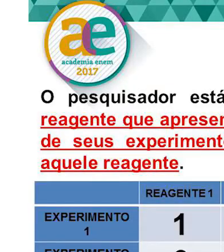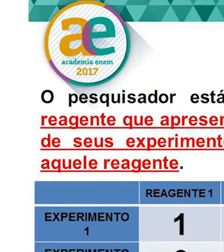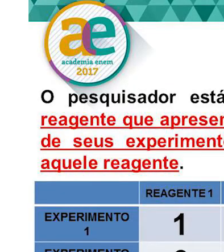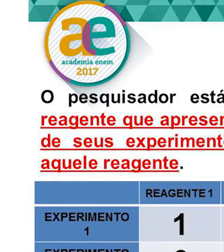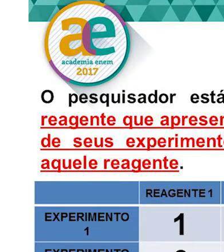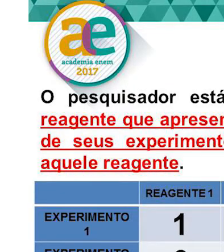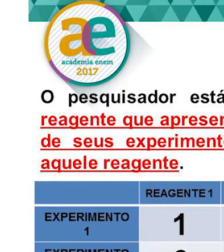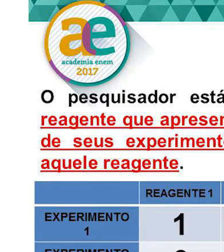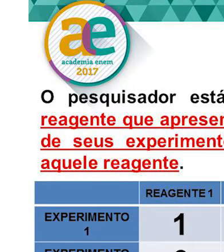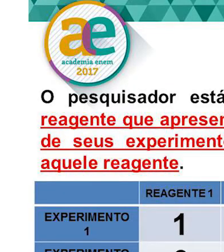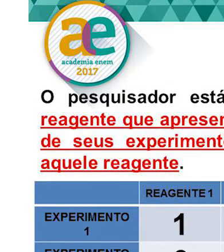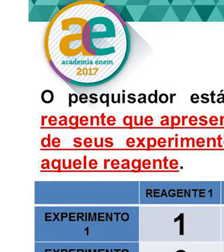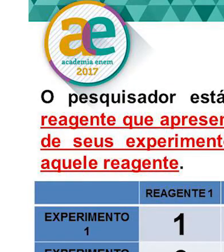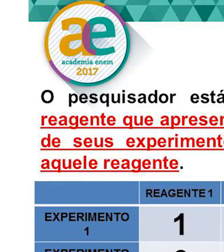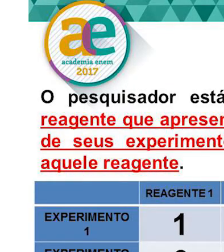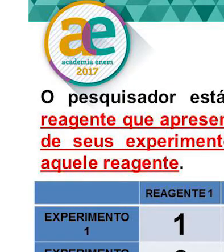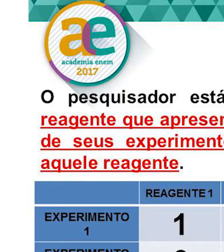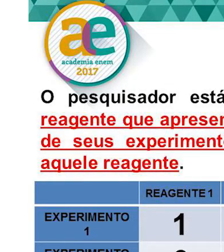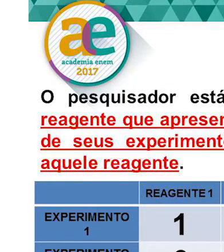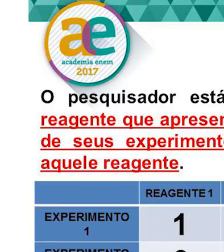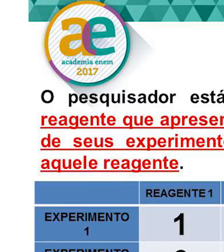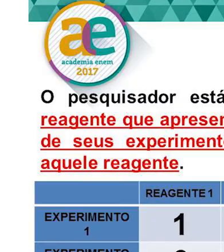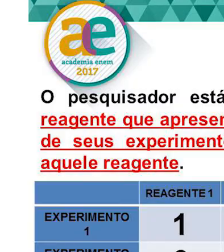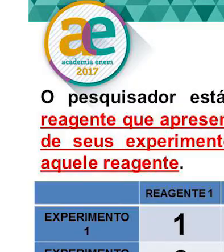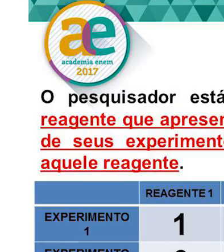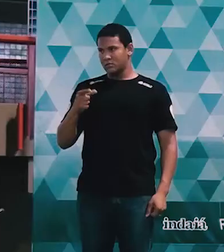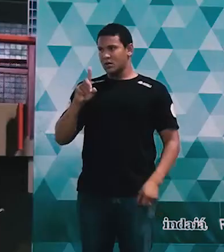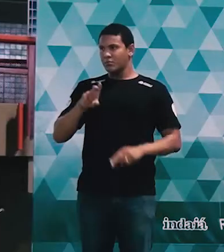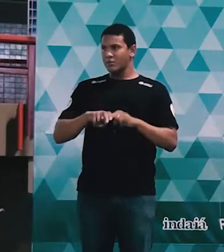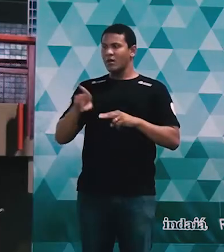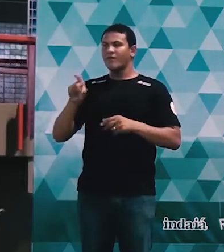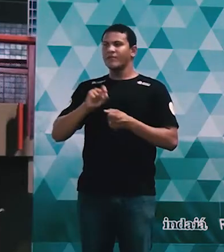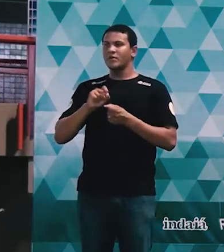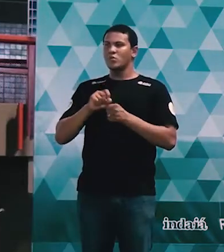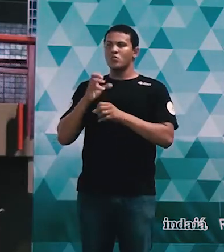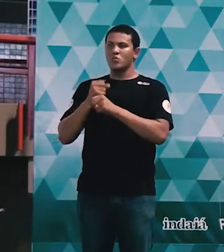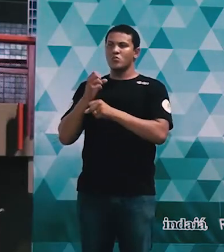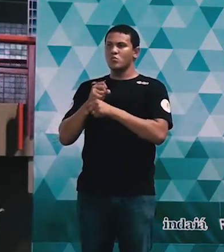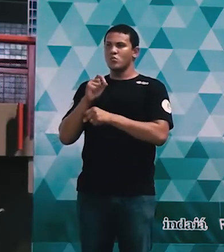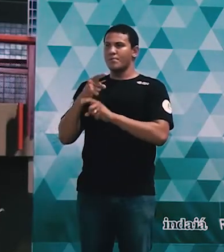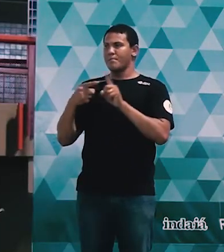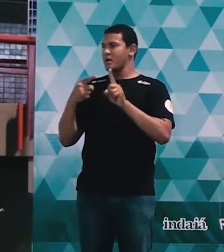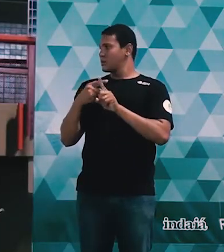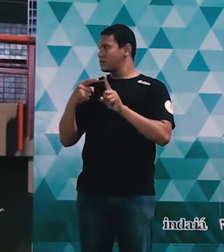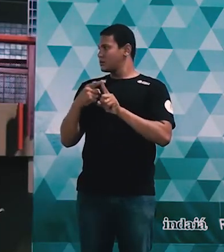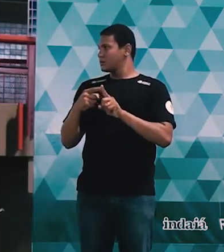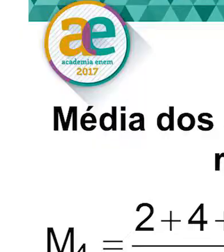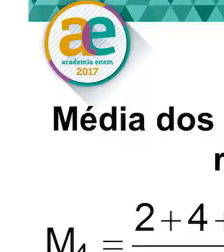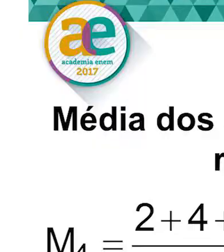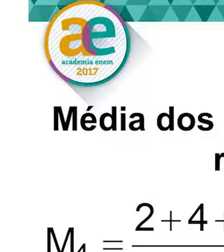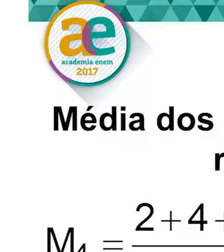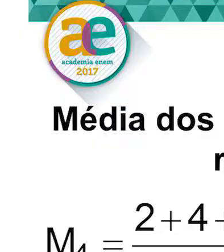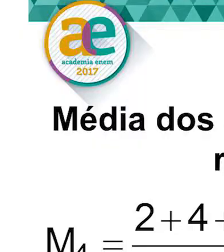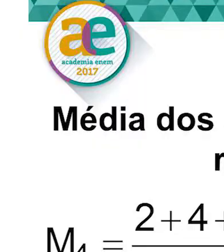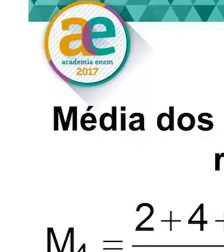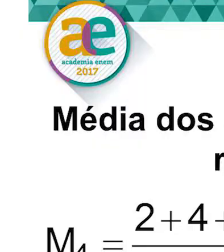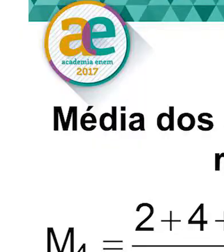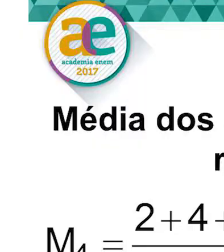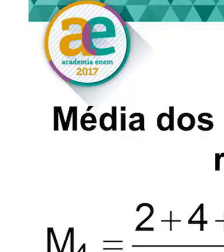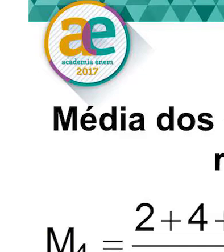8 e 12. O que é que eu vou fazer com esses resultados? Vou calcular a média. Pois então, calcular a média. Quanto vai